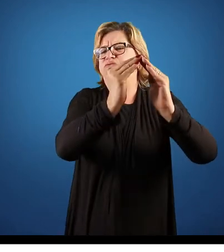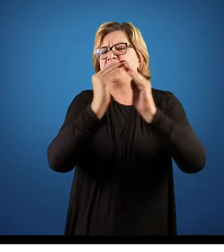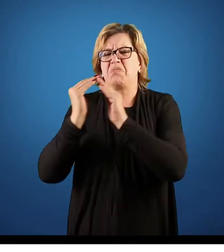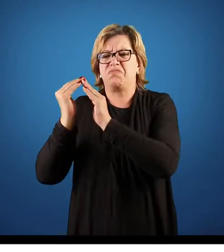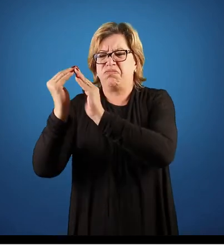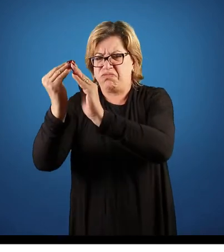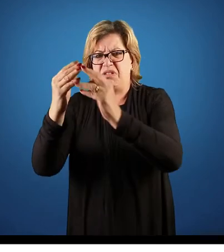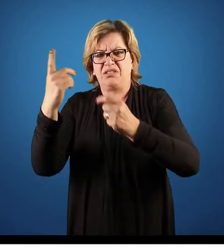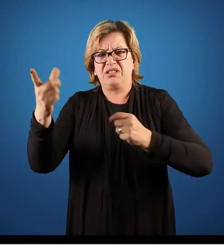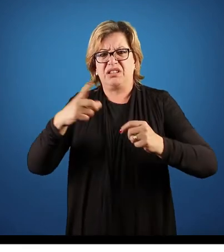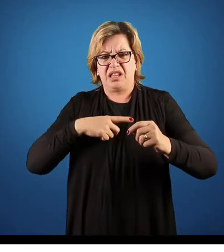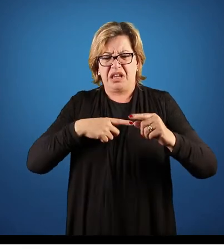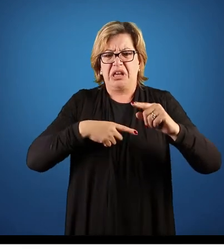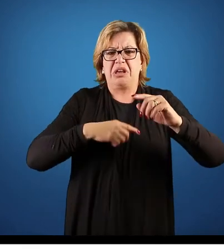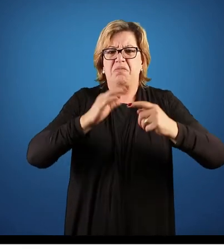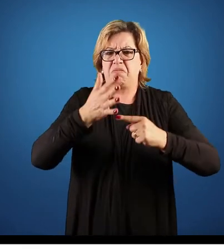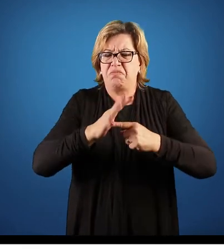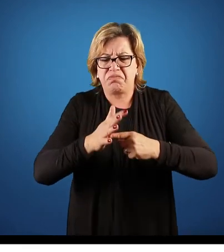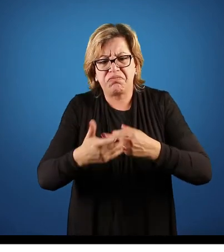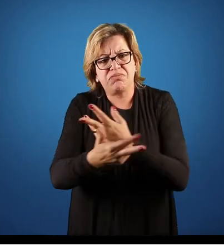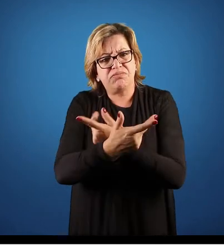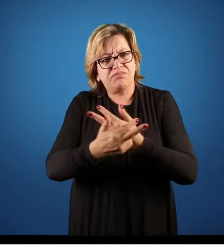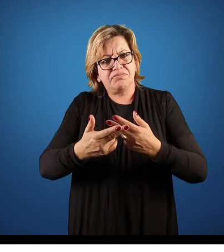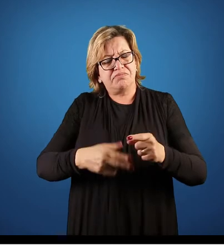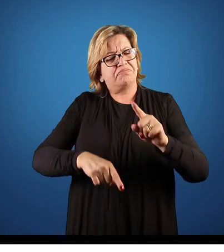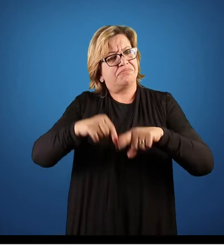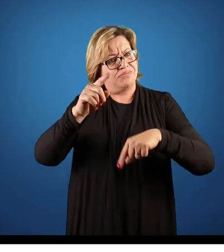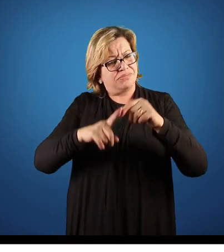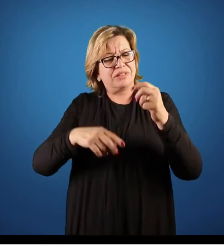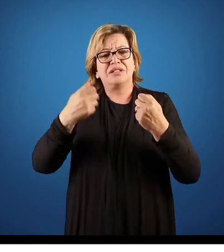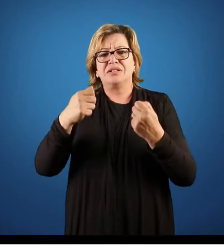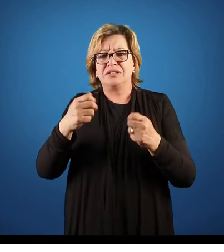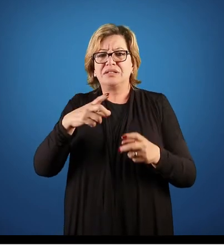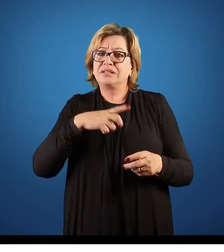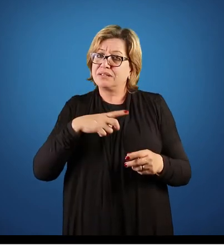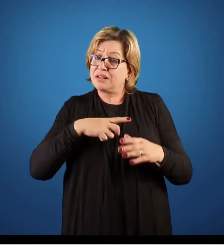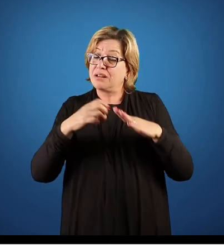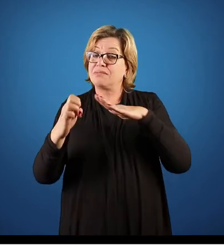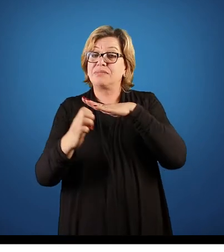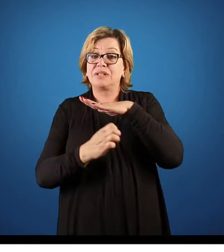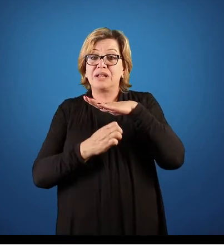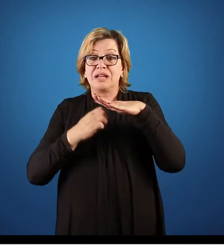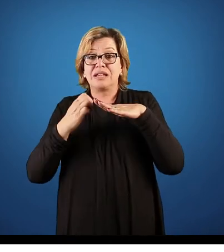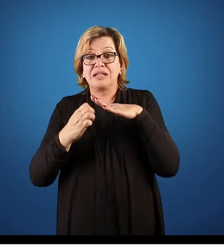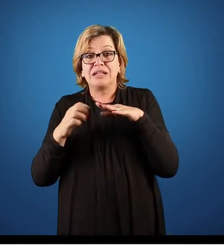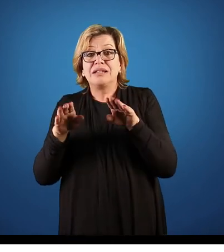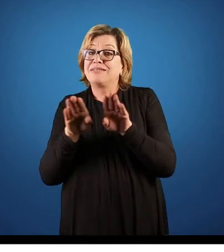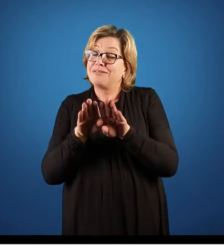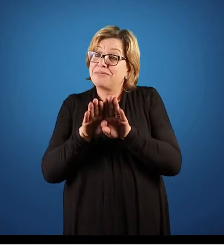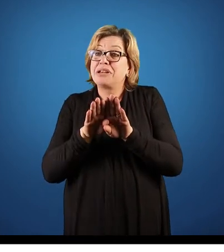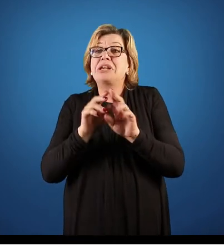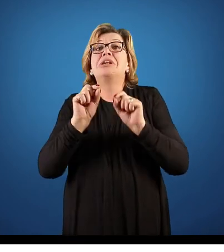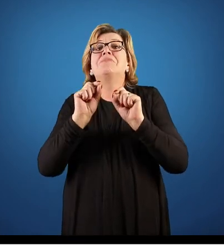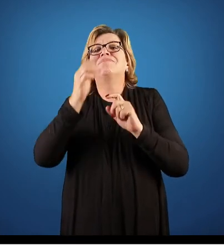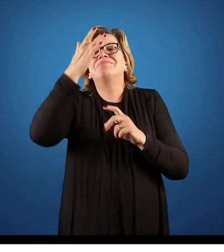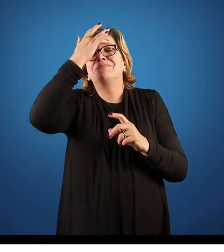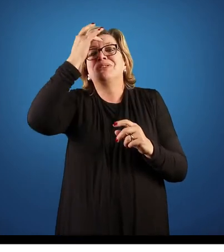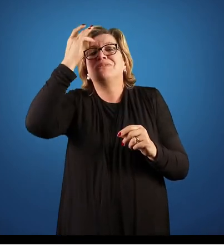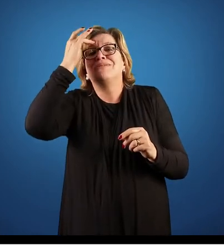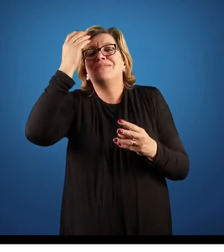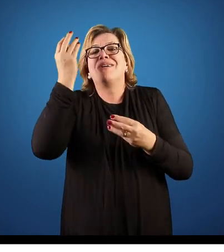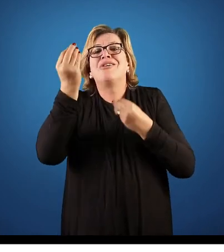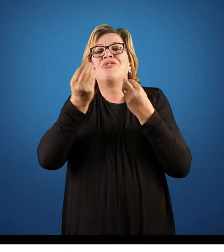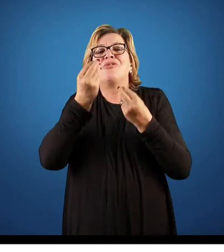estruturas de máquinas e equipamentos que nós precisamos ter nem todo mundo precisa ter para trabalhar e as pessoas esse comportamento